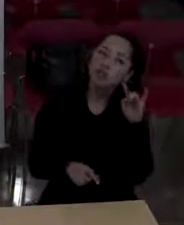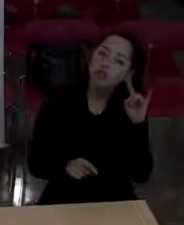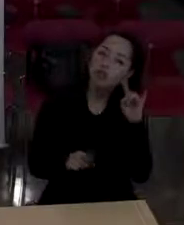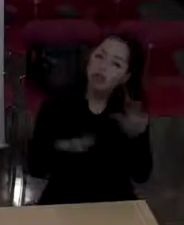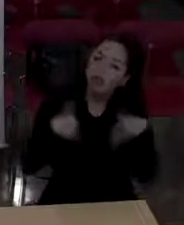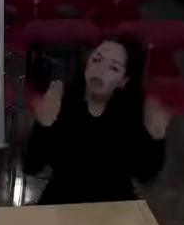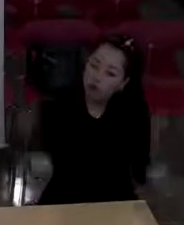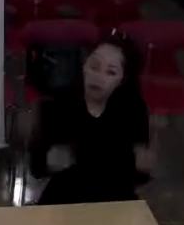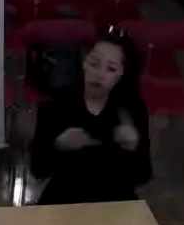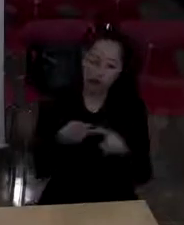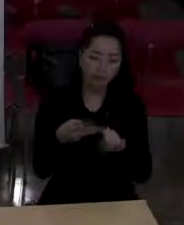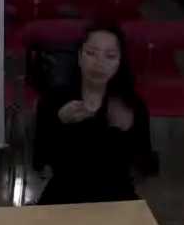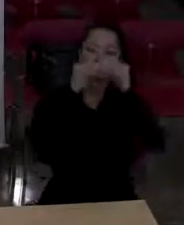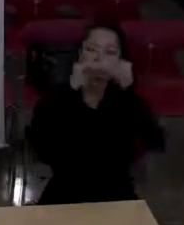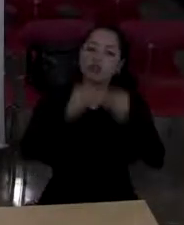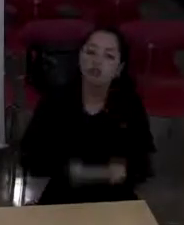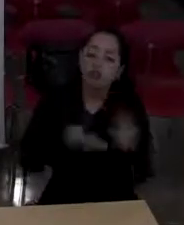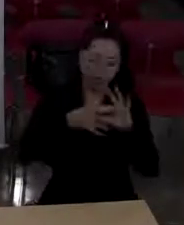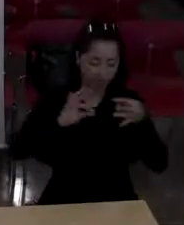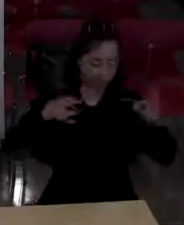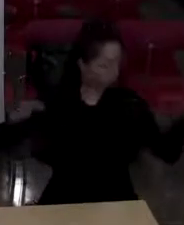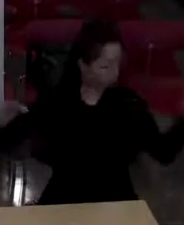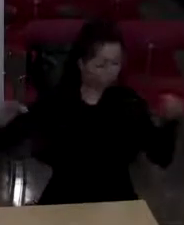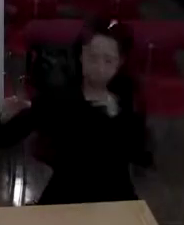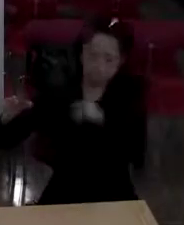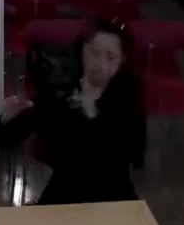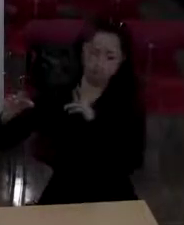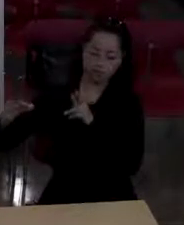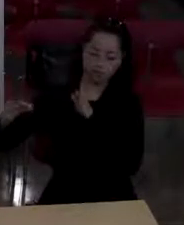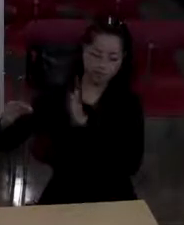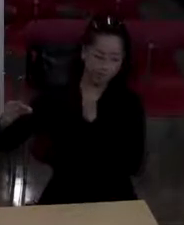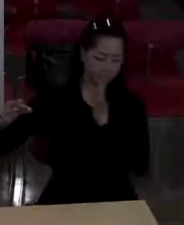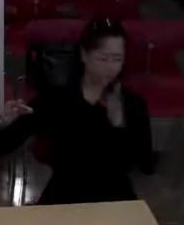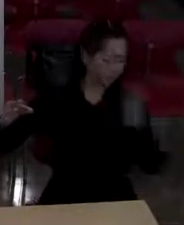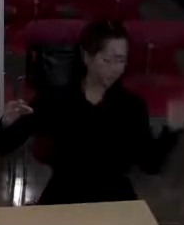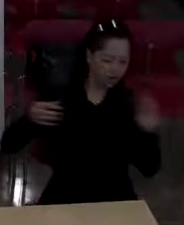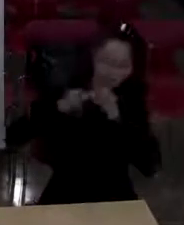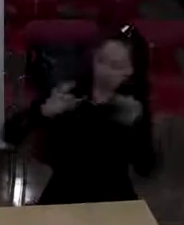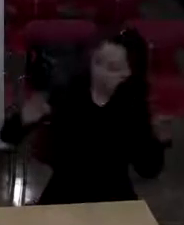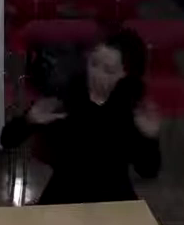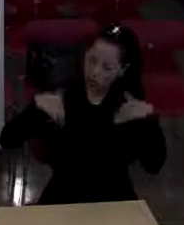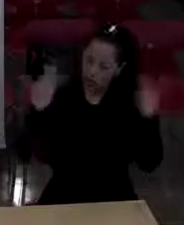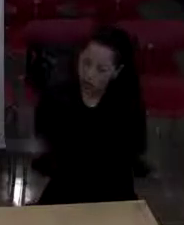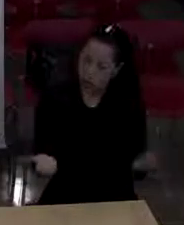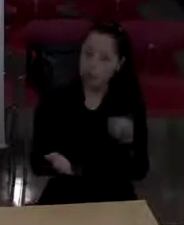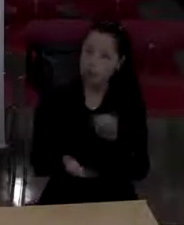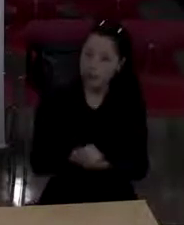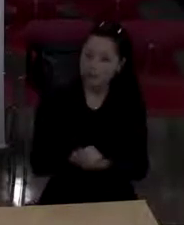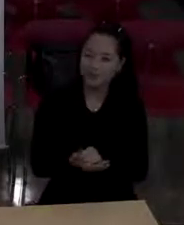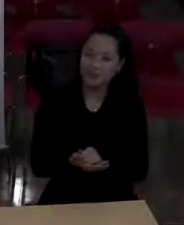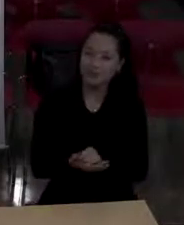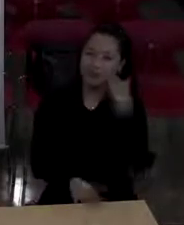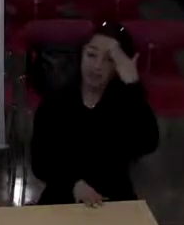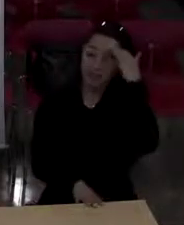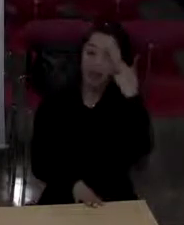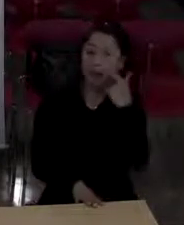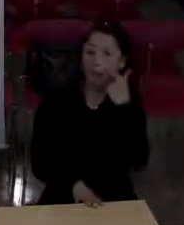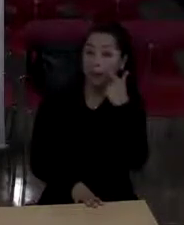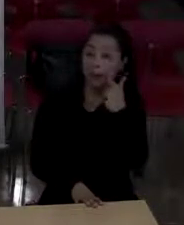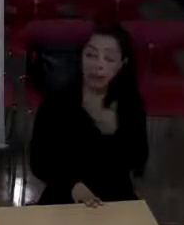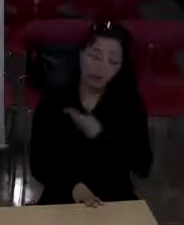ser estimulado, las estructuras que los padres y los modelos que le empiezan a hablar son prácticamente a nivel de un discurso. Los